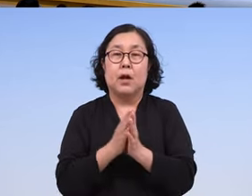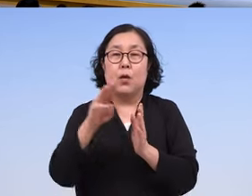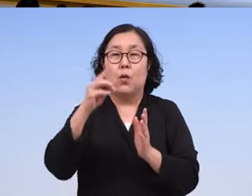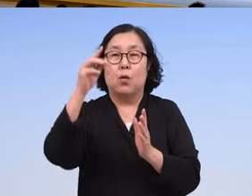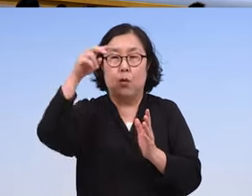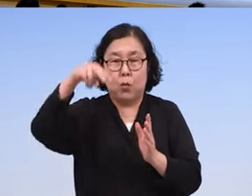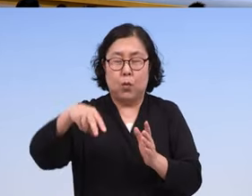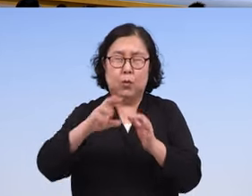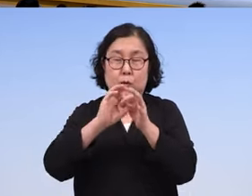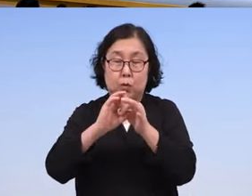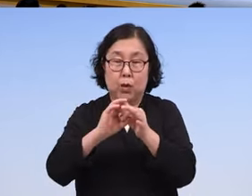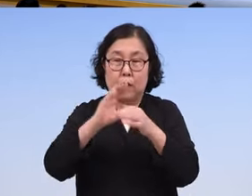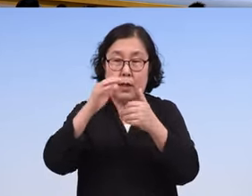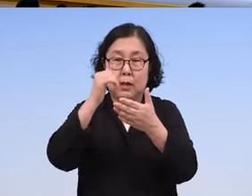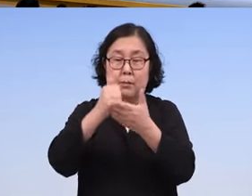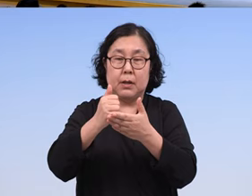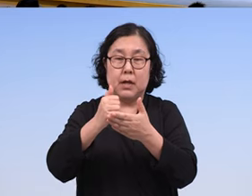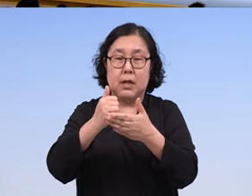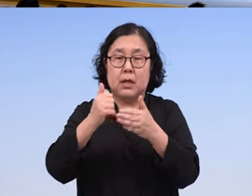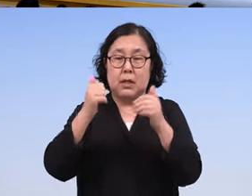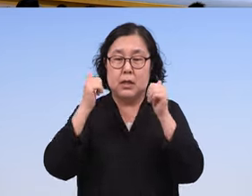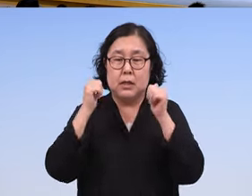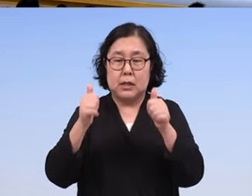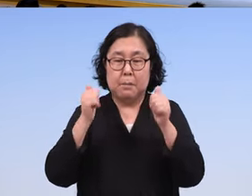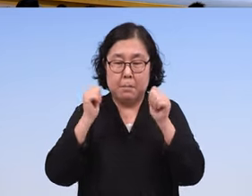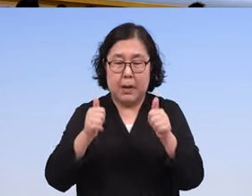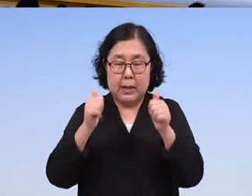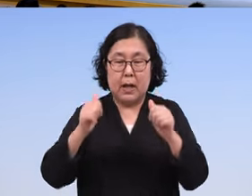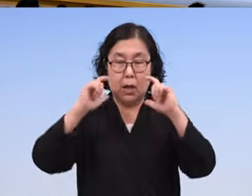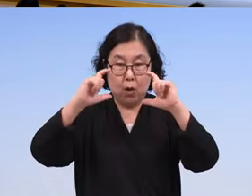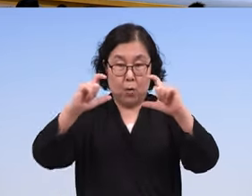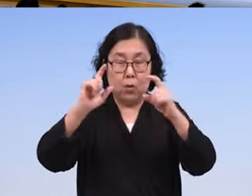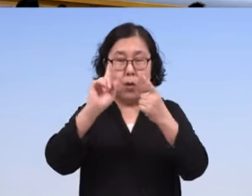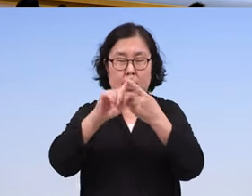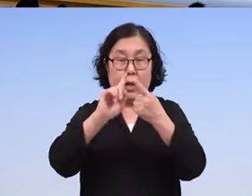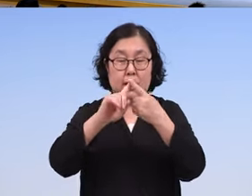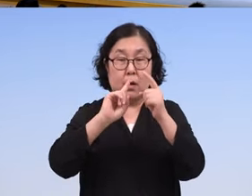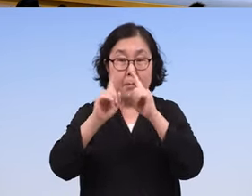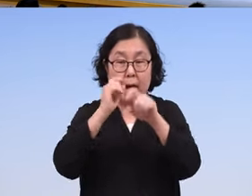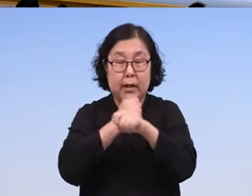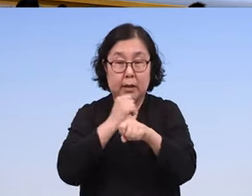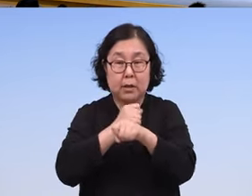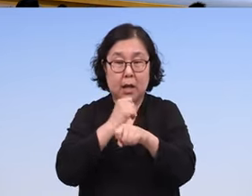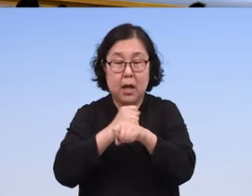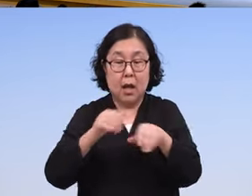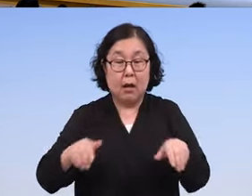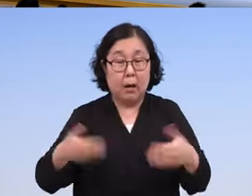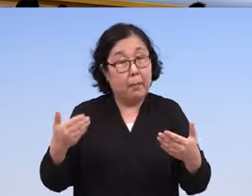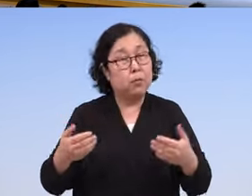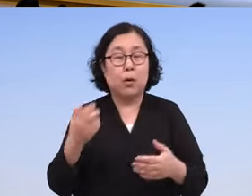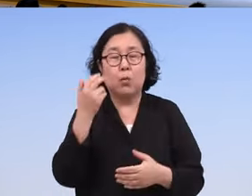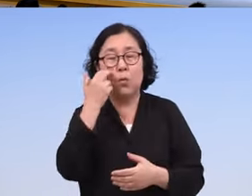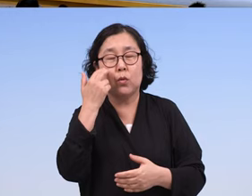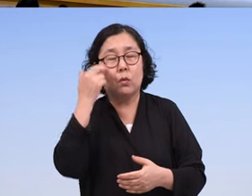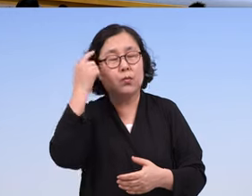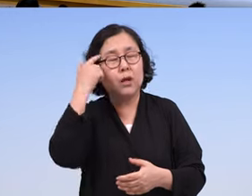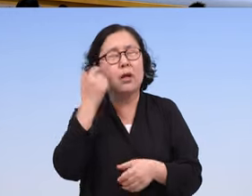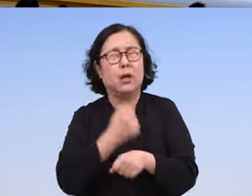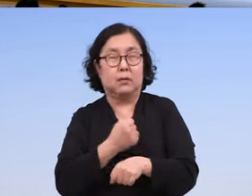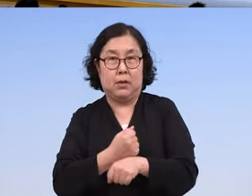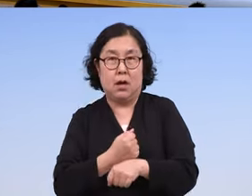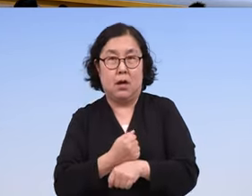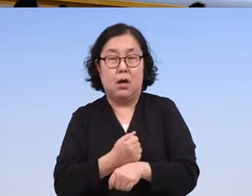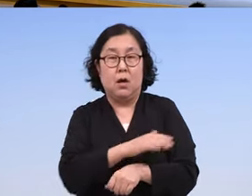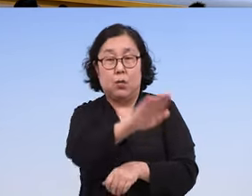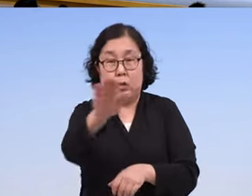지금 장인 롯을 통하여 하나님께서 심각한 경고의 말씀을 주시는데 농담으로 여겼더라. 가볍게 받았다는 뜻 아닙니까? 오늘